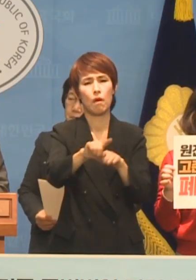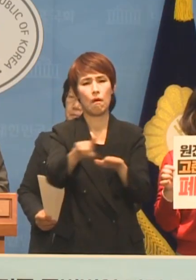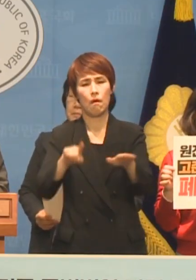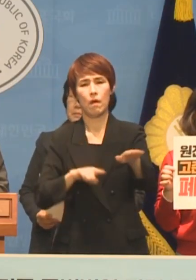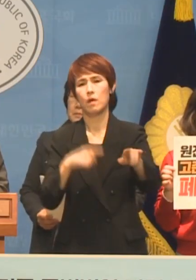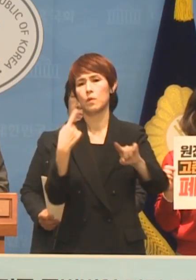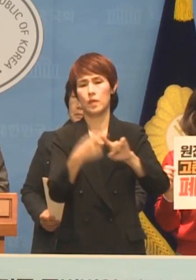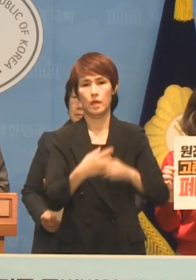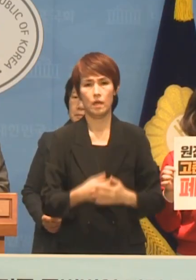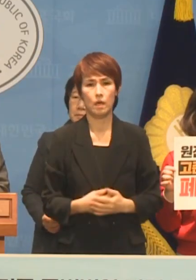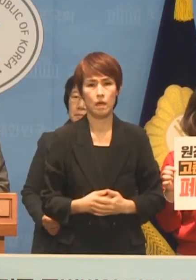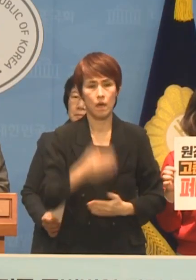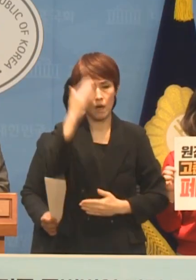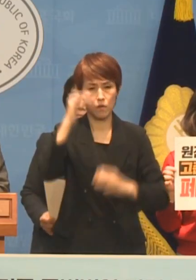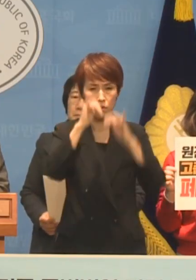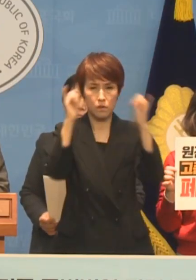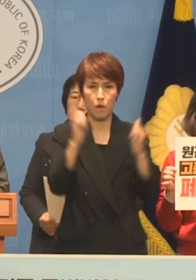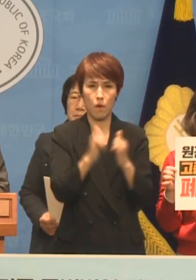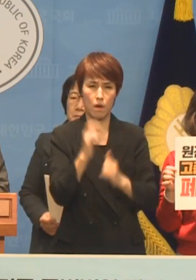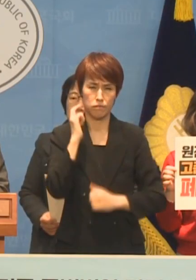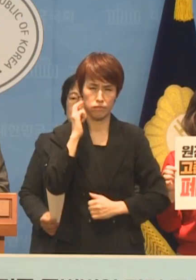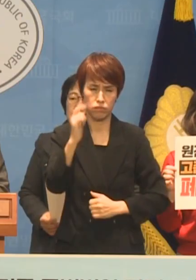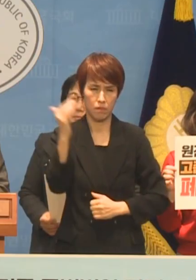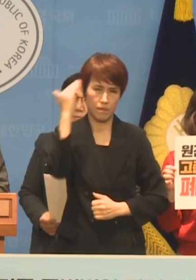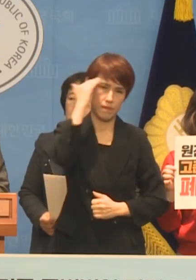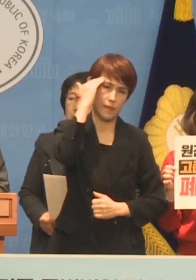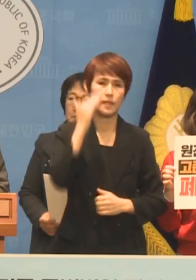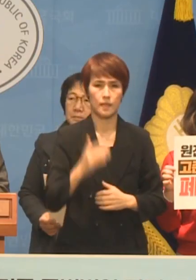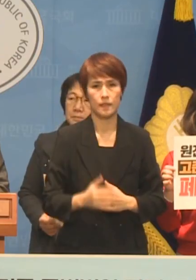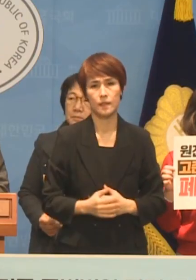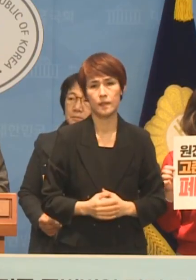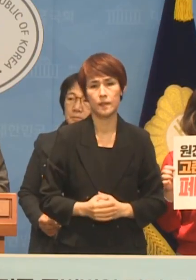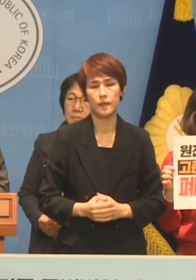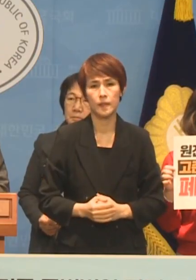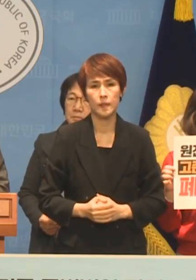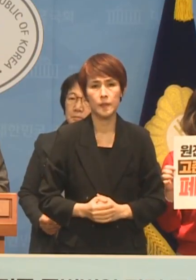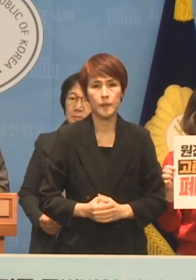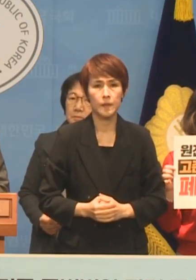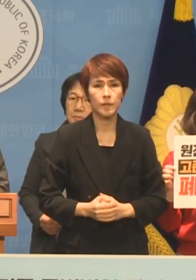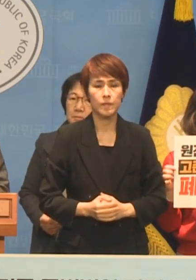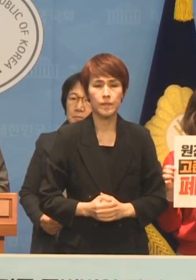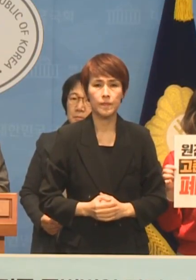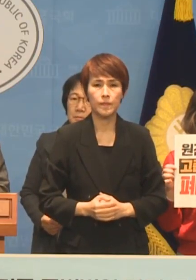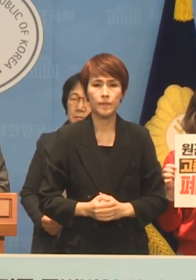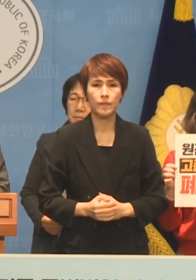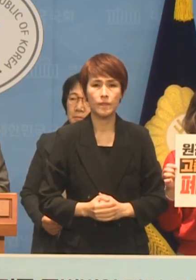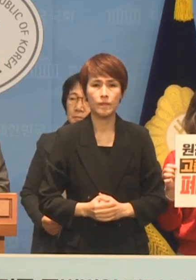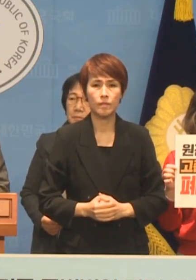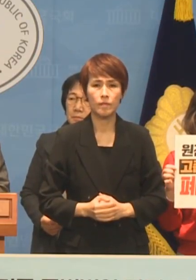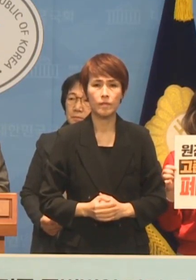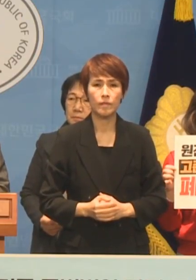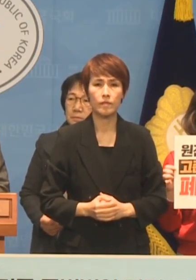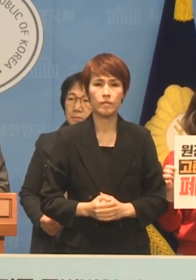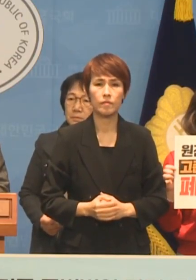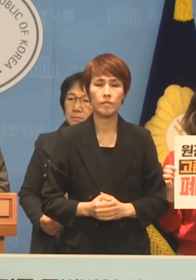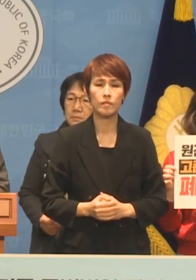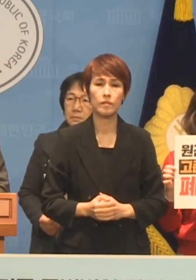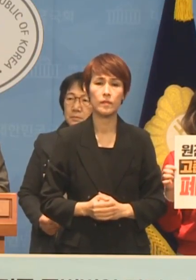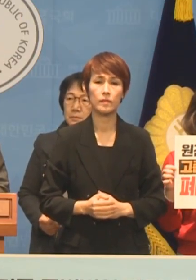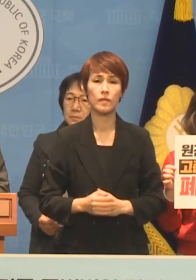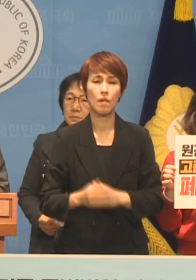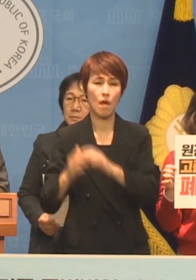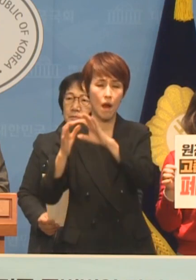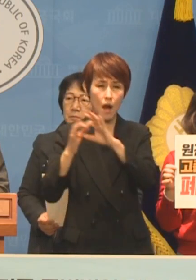우리 사회의 지속 가능성을 크게 훼손시키는 이런 문제입니다. 끊임없이 희생을 당해왔던 사람들에게